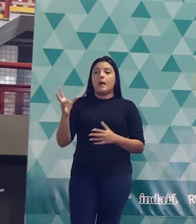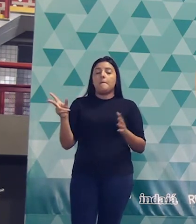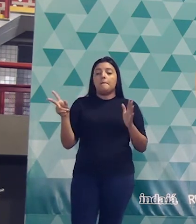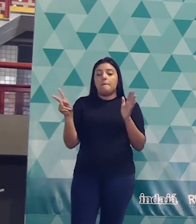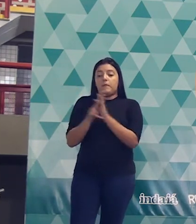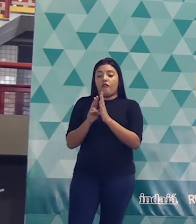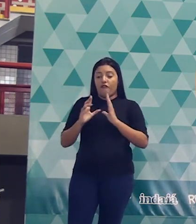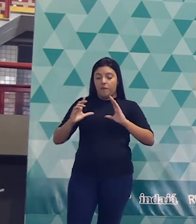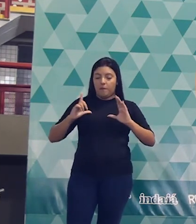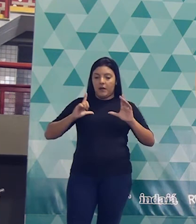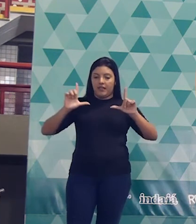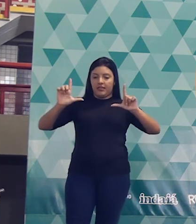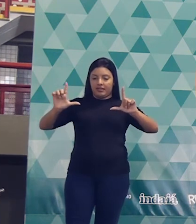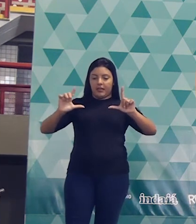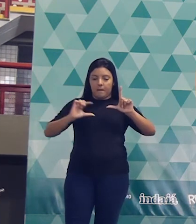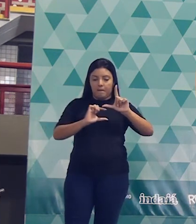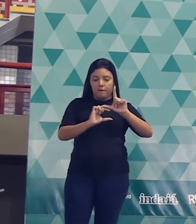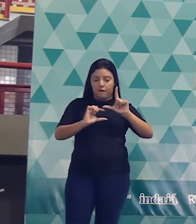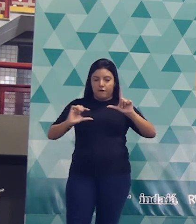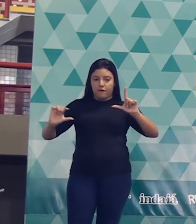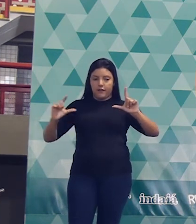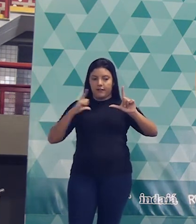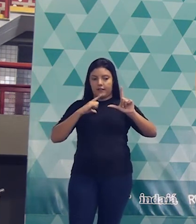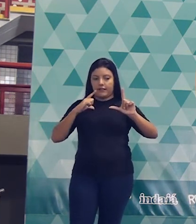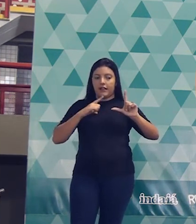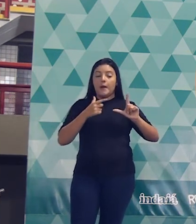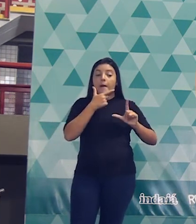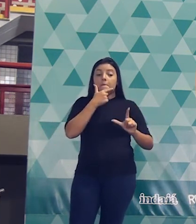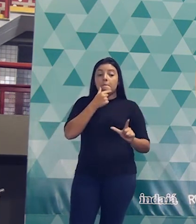certo? Eu peguei essa frase de Clarice Lispector,